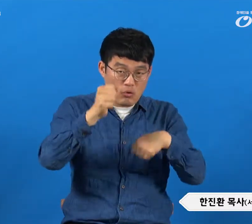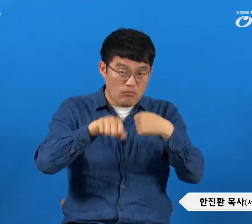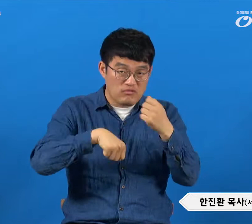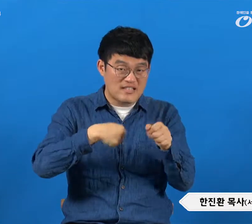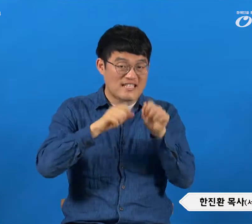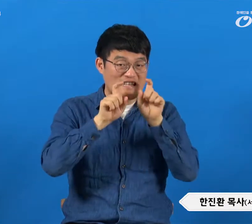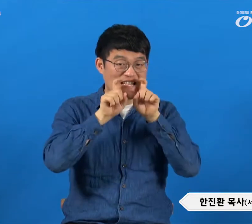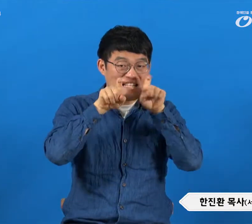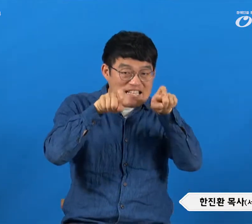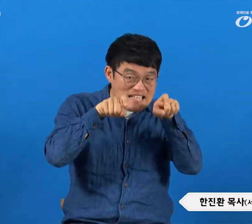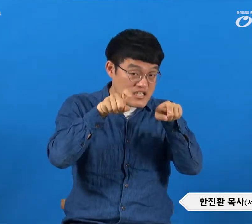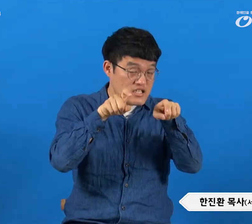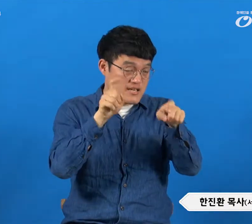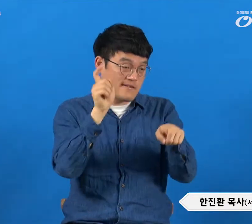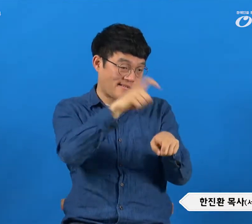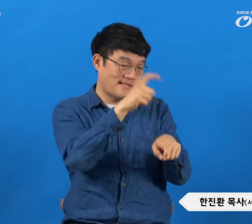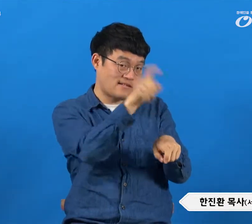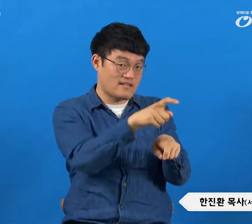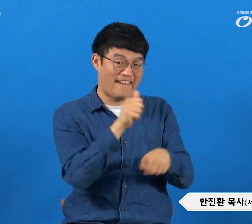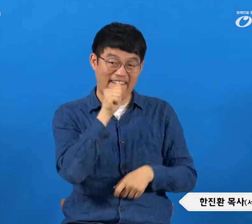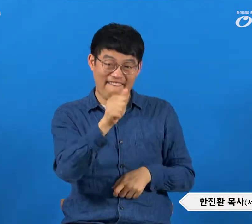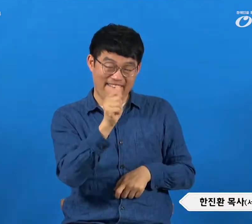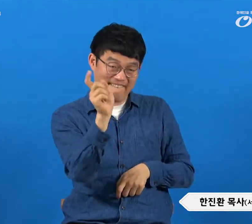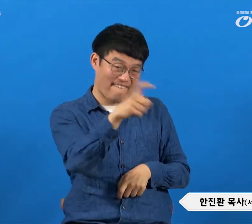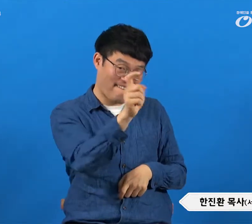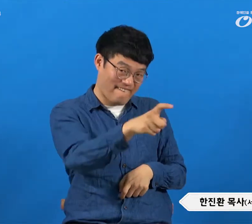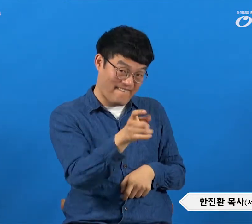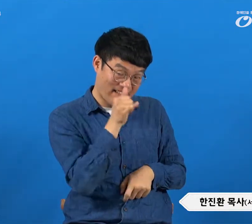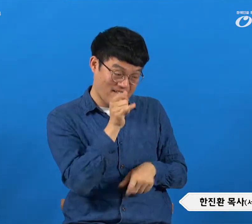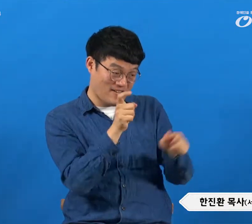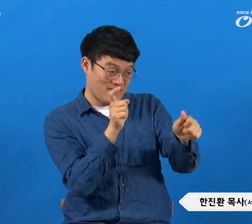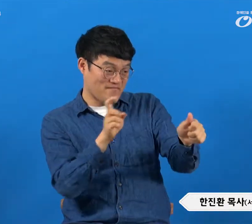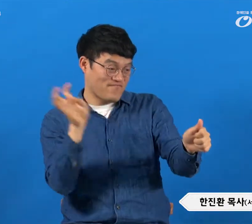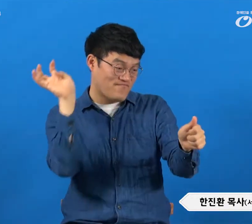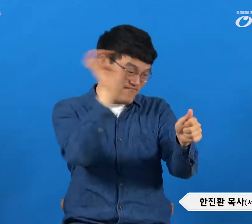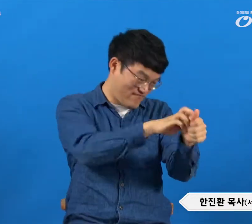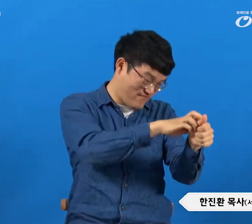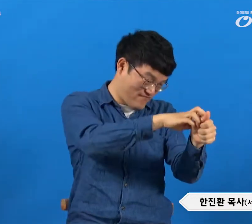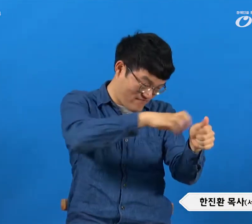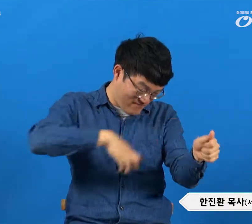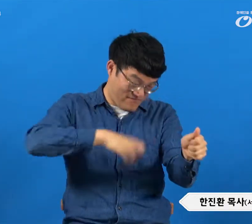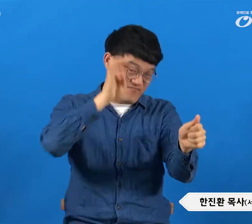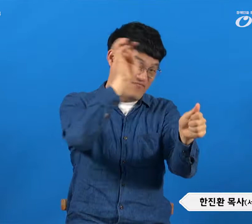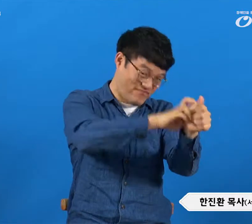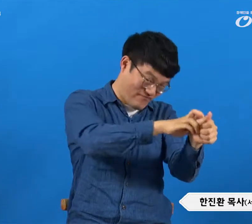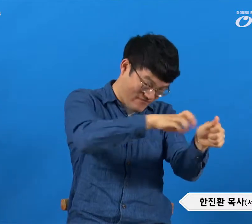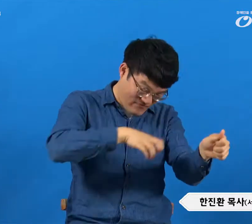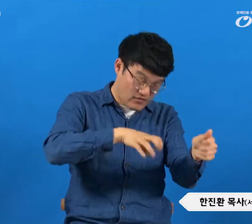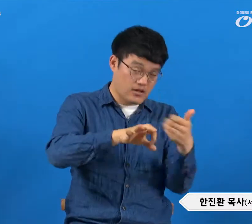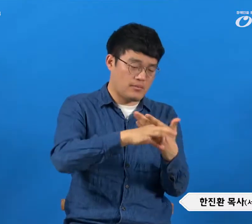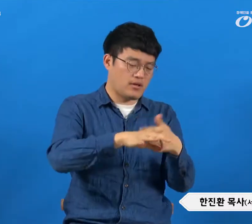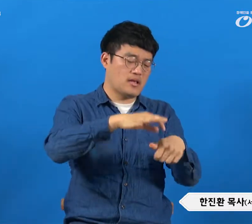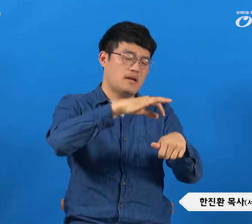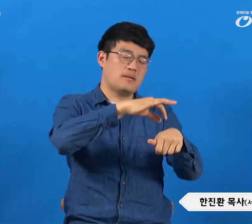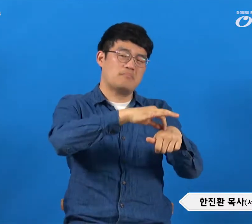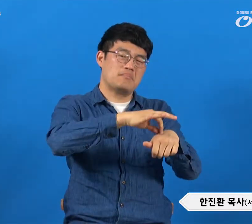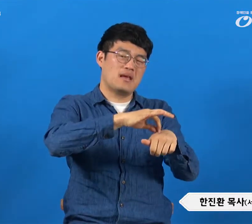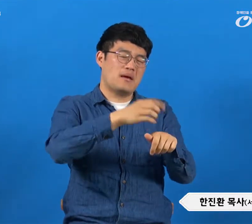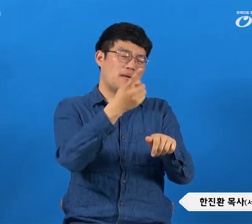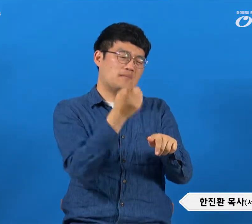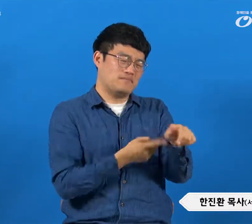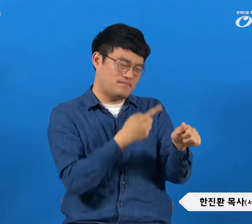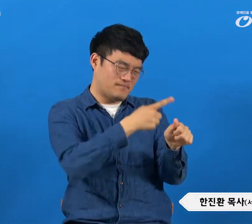것이 꽂혀 있습니다. 그런 채찍으로 사람의 맨몸을 내리치면 살이 갈갈이